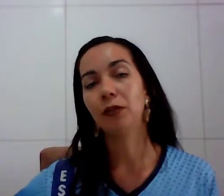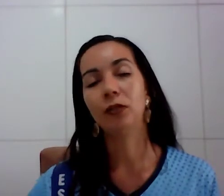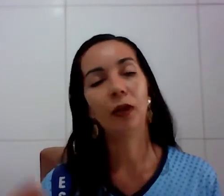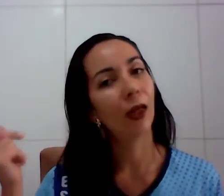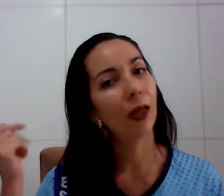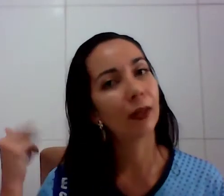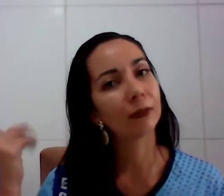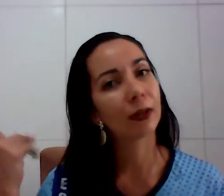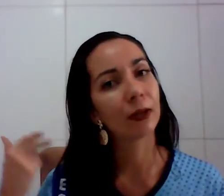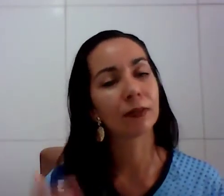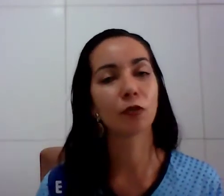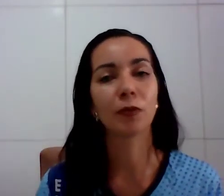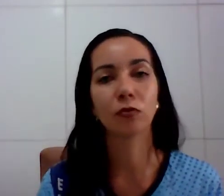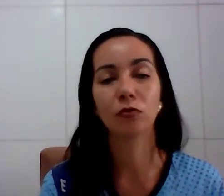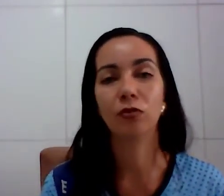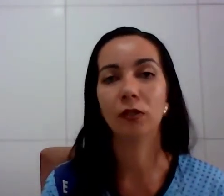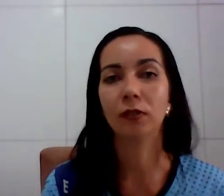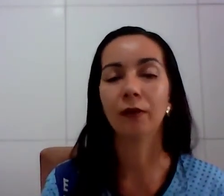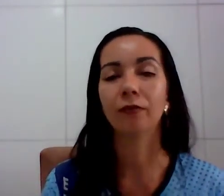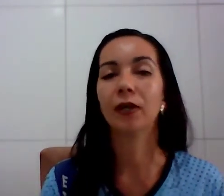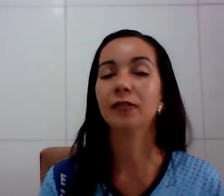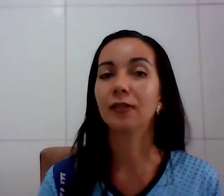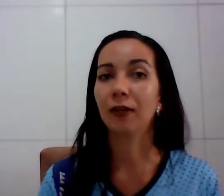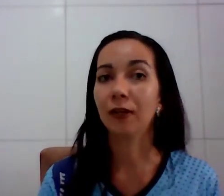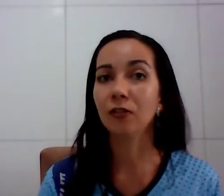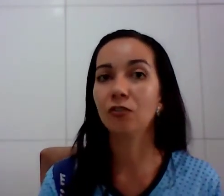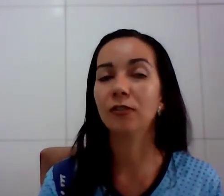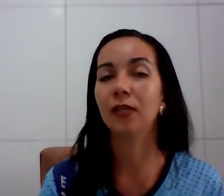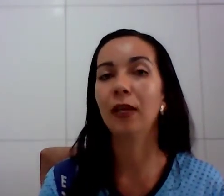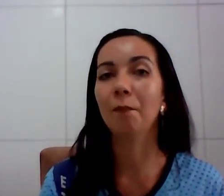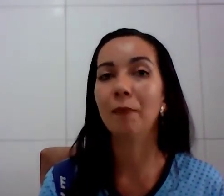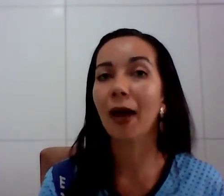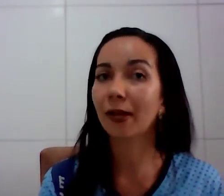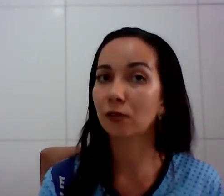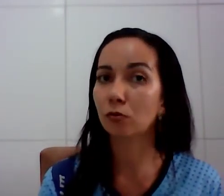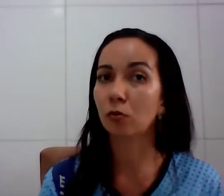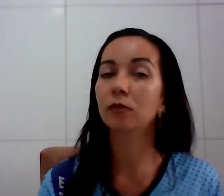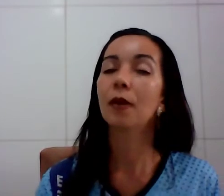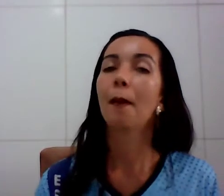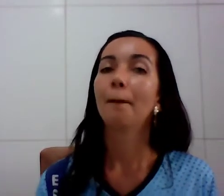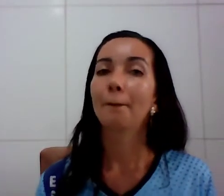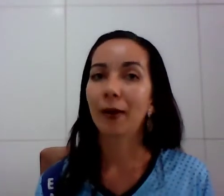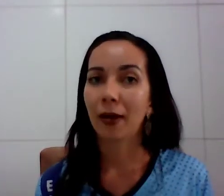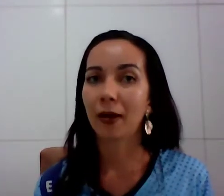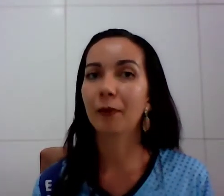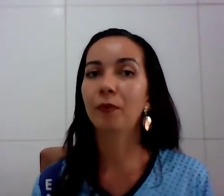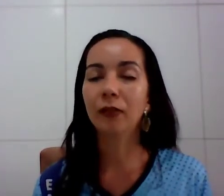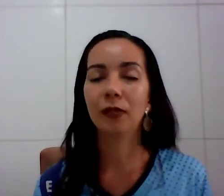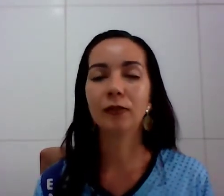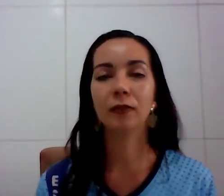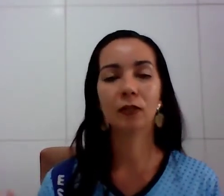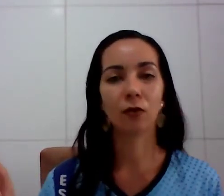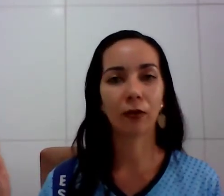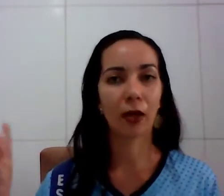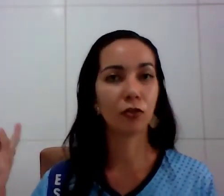Antigamente, lá atrás, as pessoas utilizavam as grandes embarcações para poderem se deslocar de